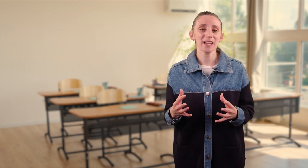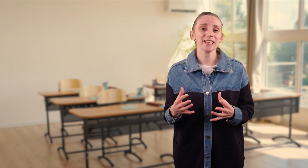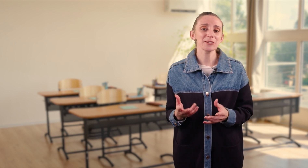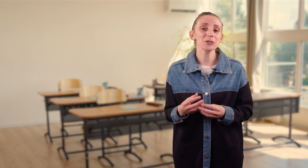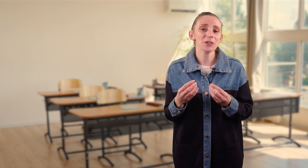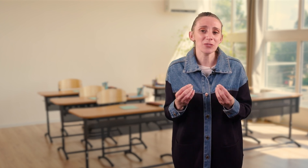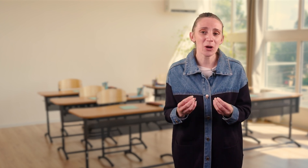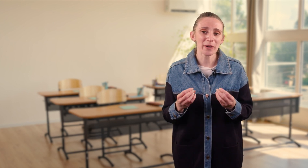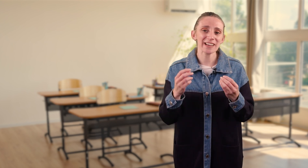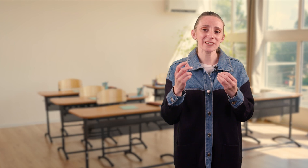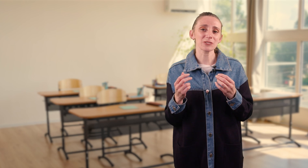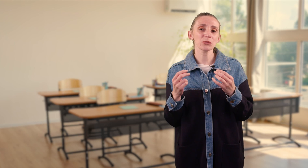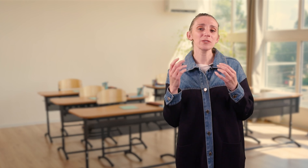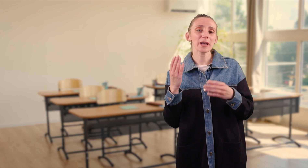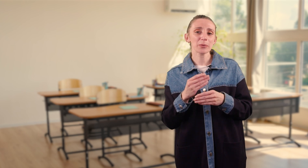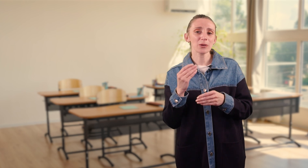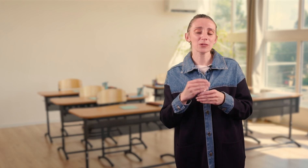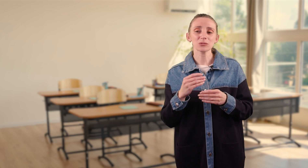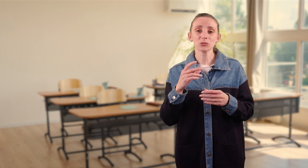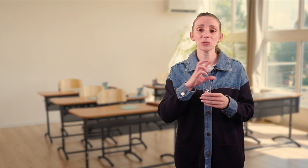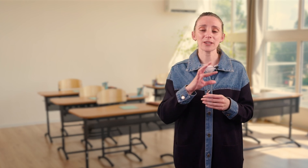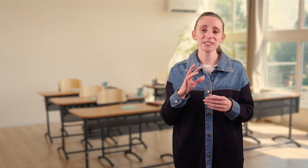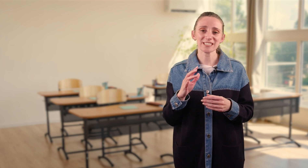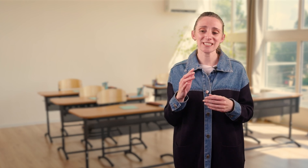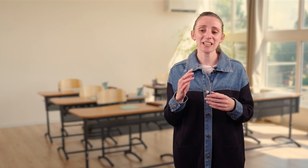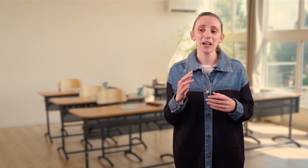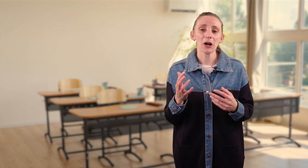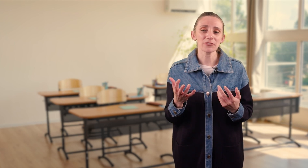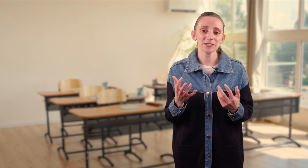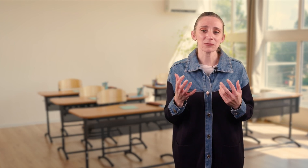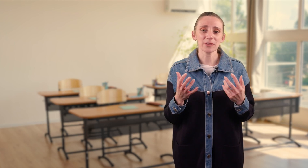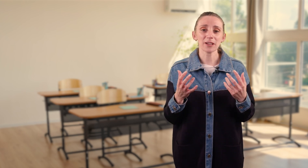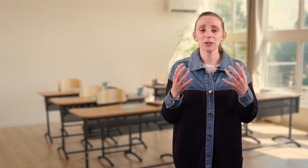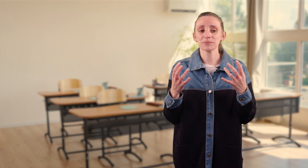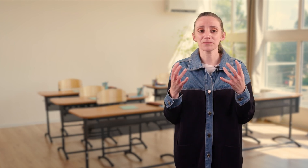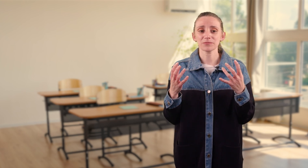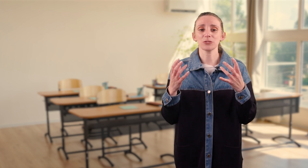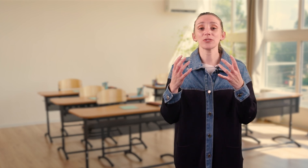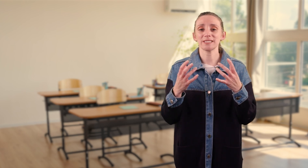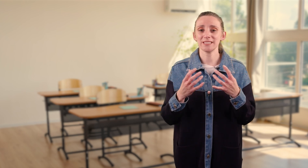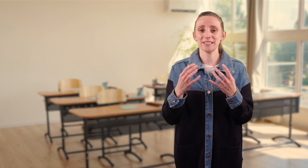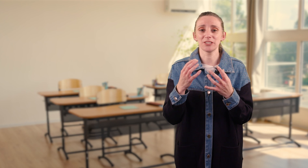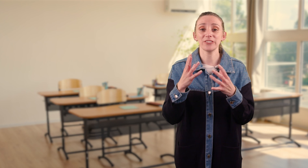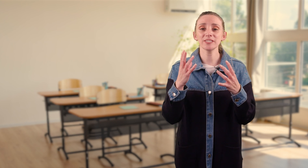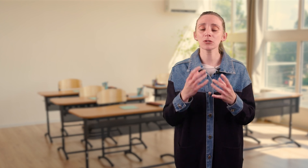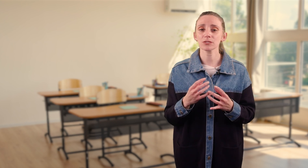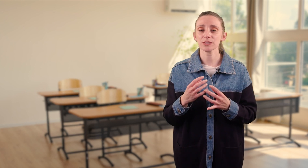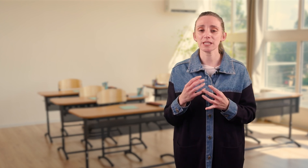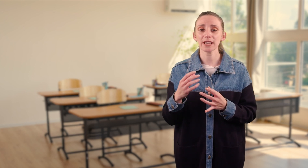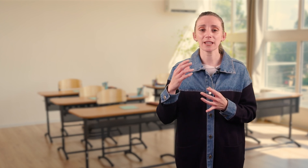et que, normal, quand on apprend surtout la langue des signes, en fait, on a comme une fatigue qui se fait vite ressentir et